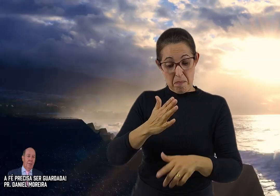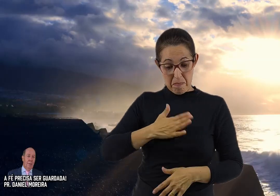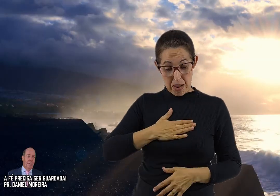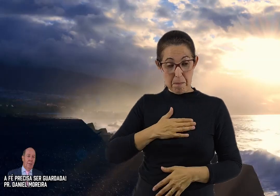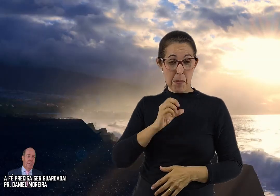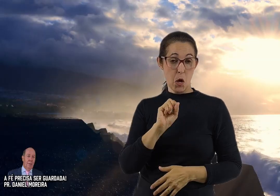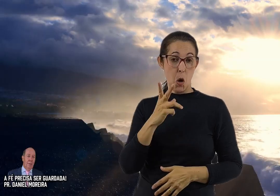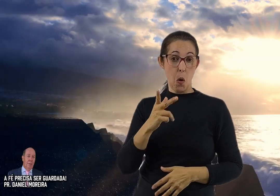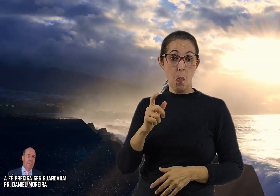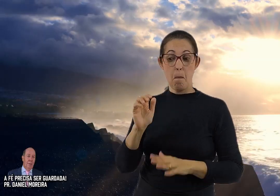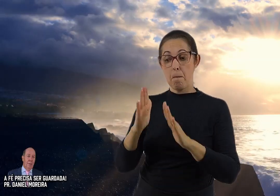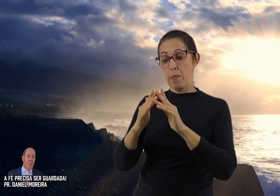igreja Maranata.